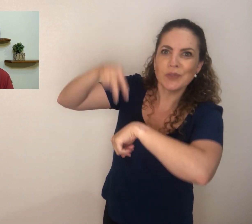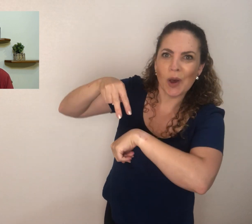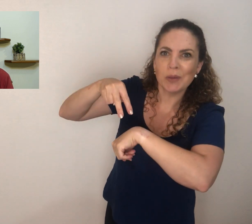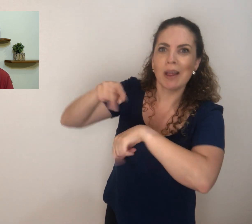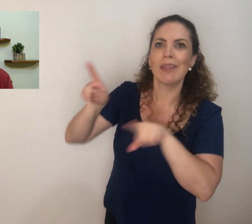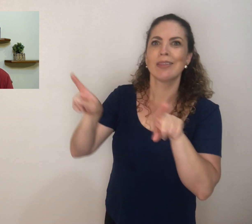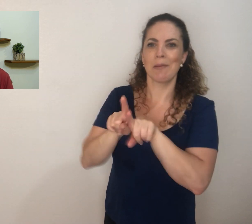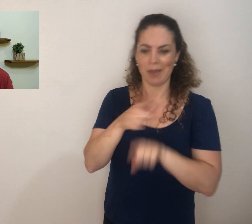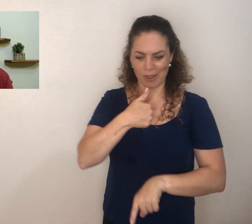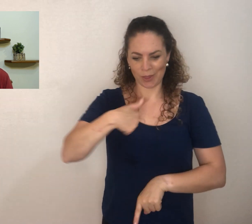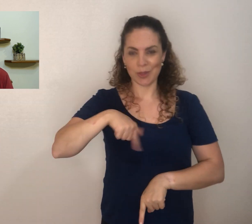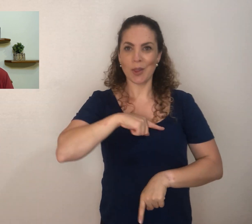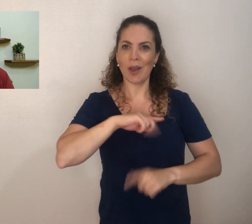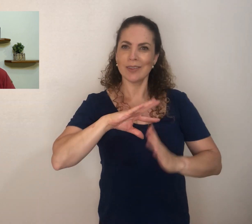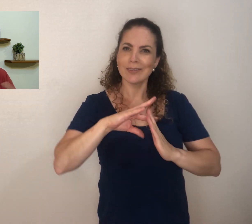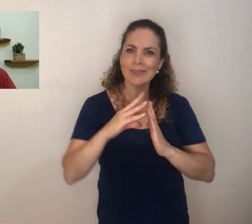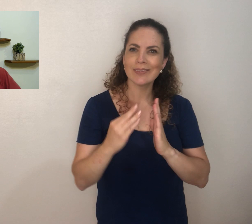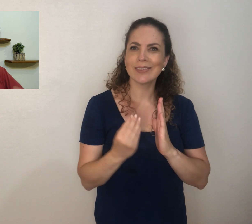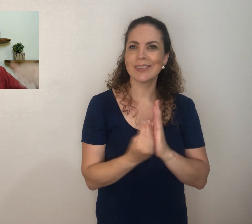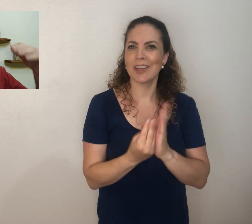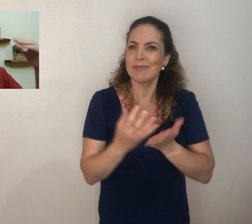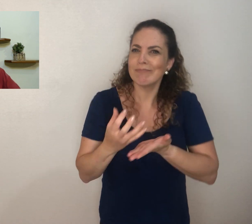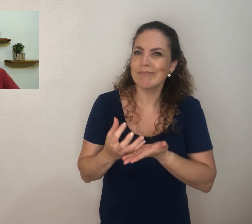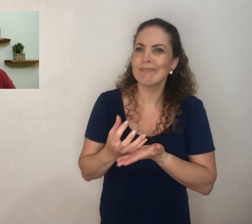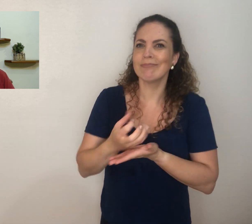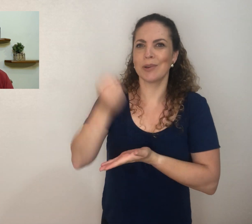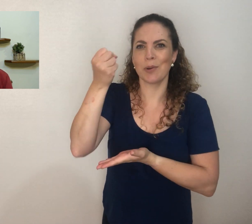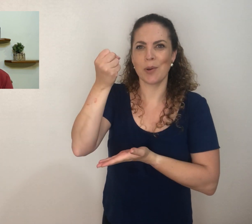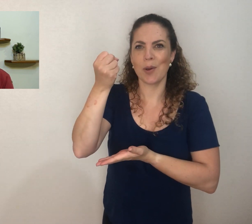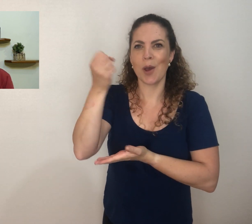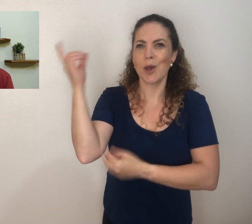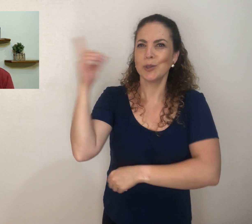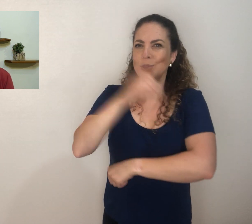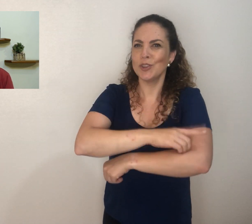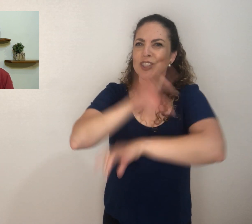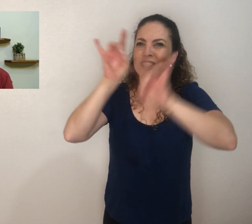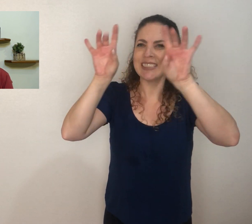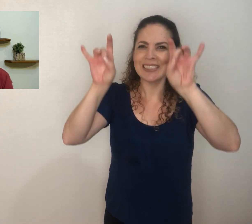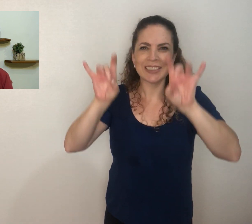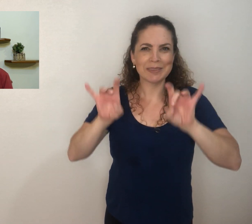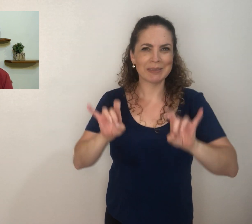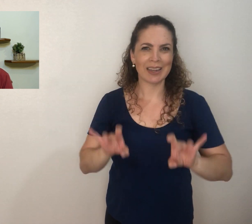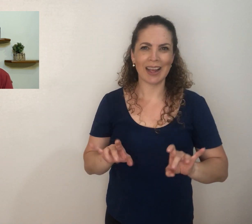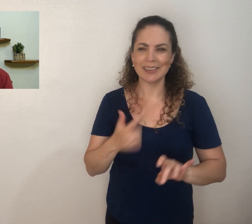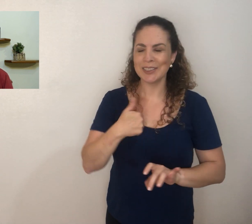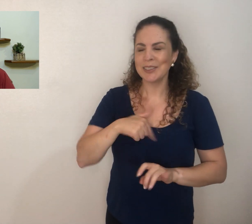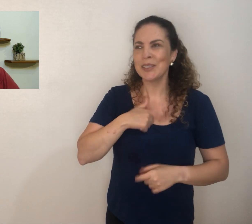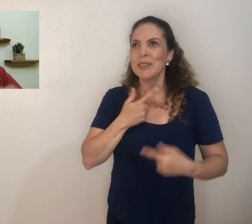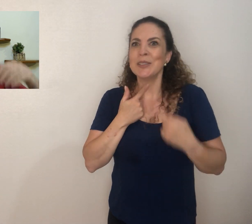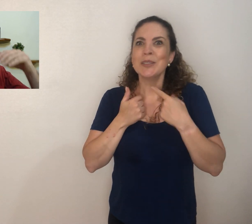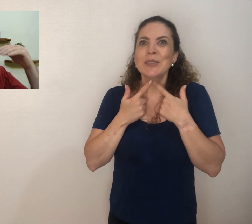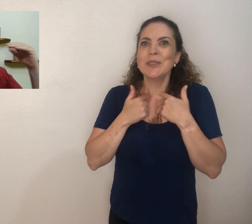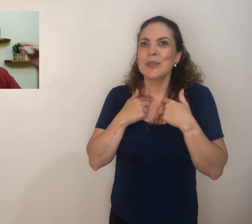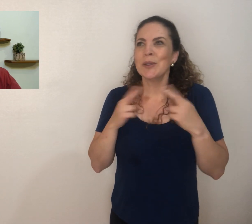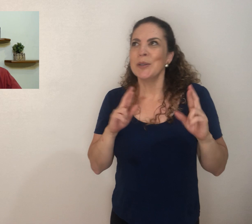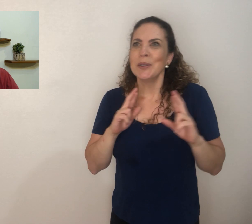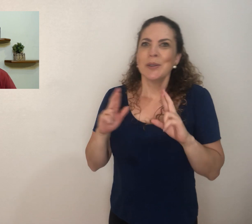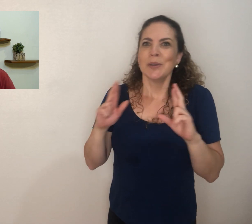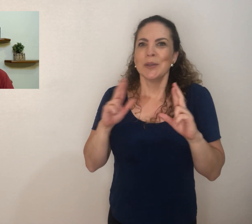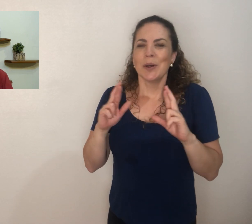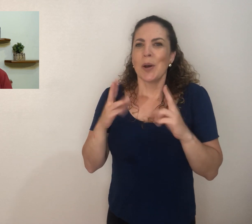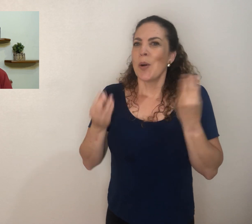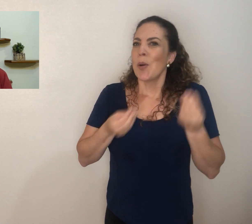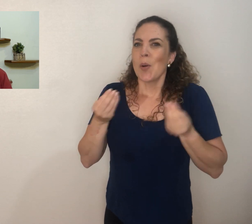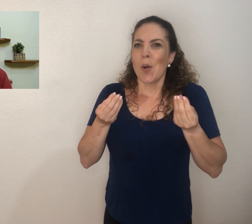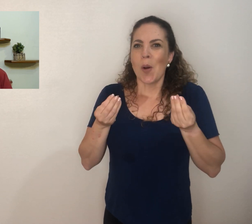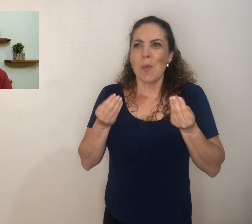e nossa união com Ele. Aí sim nós vamos falar sobre esse dia tão esperado por nós, vamos ver como será